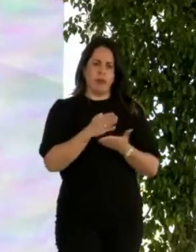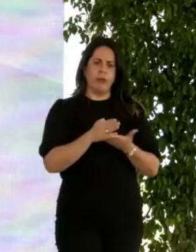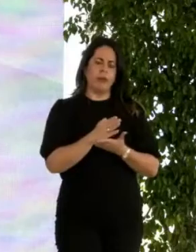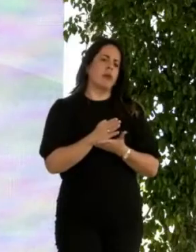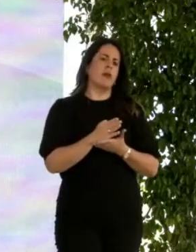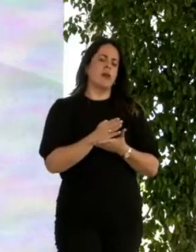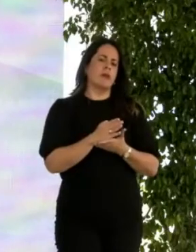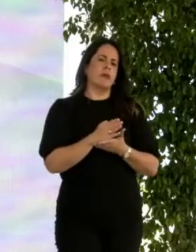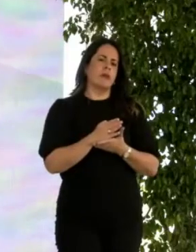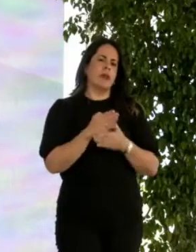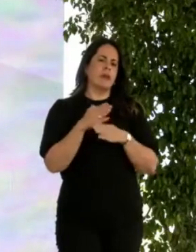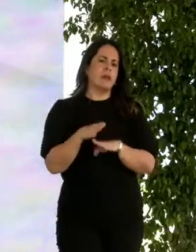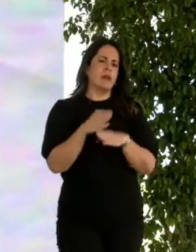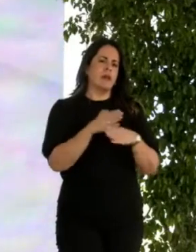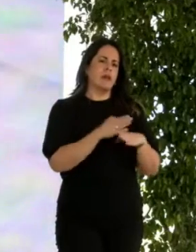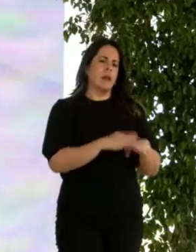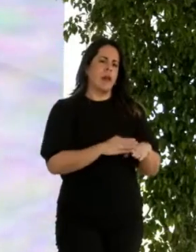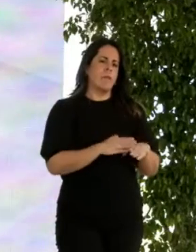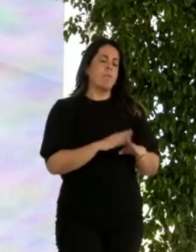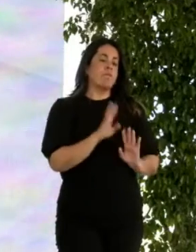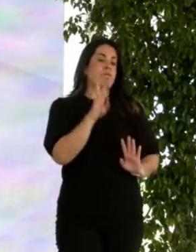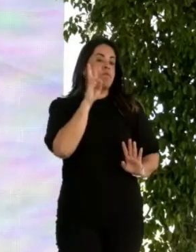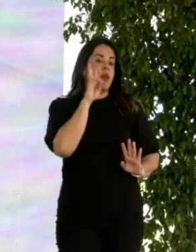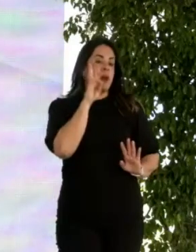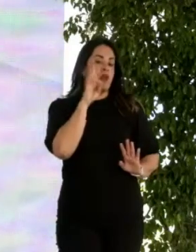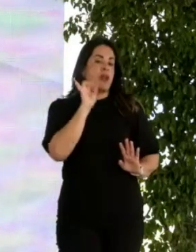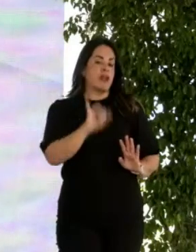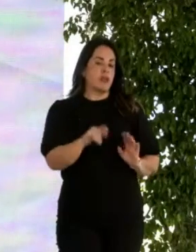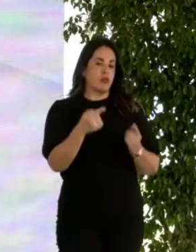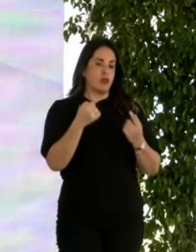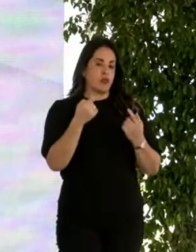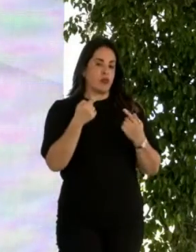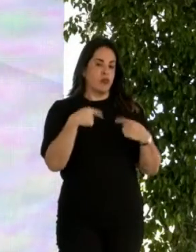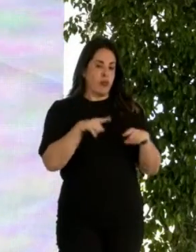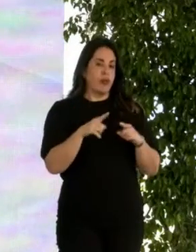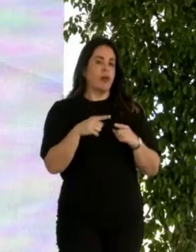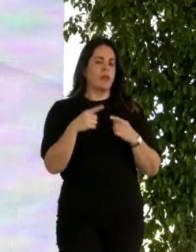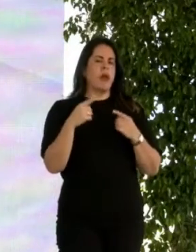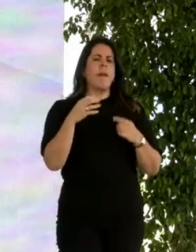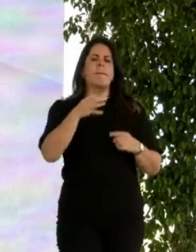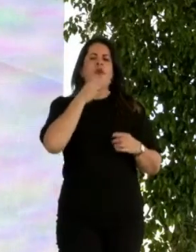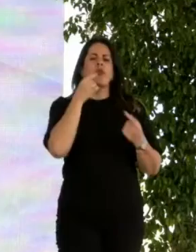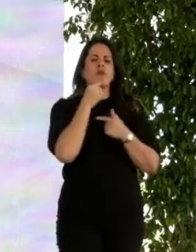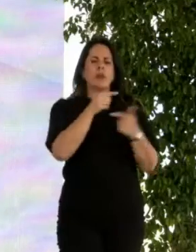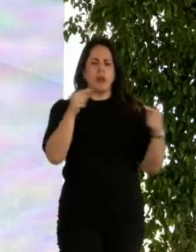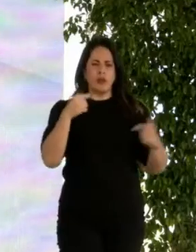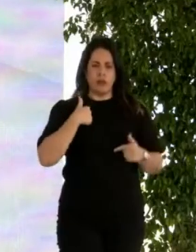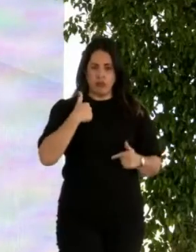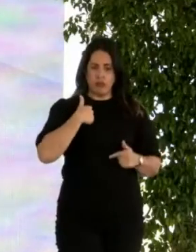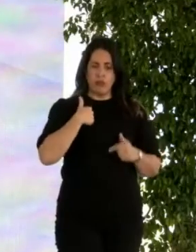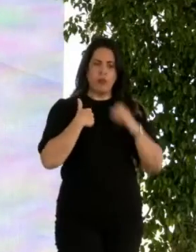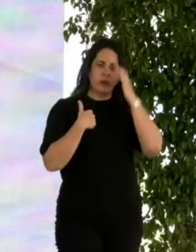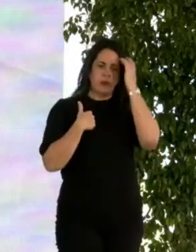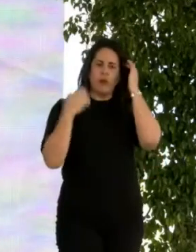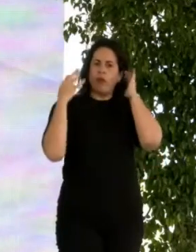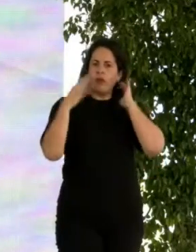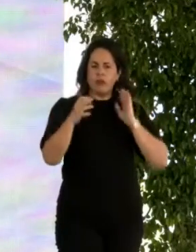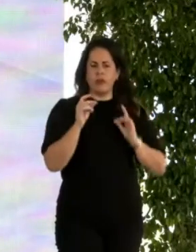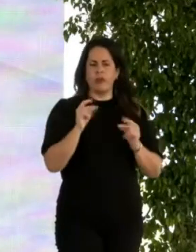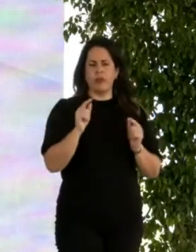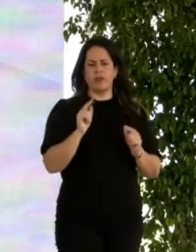sesionar. Así que ese es el estatus. Esto se va a anunciar, mi anuncio se hará en el futuro